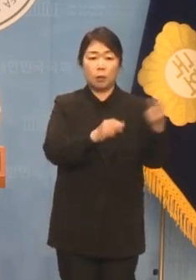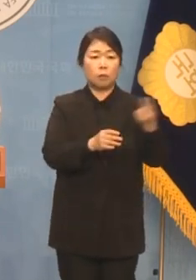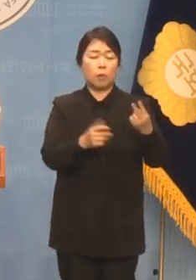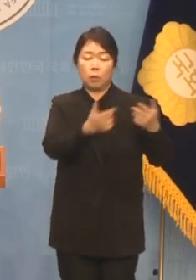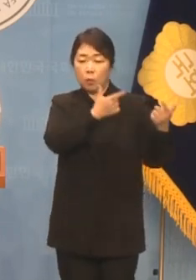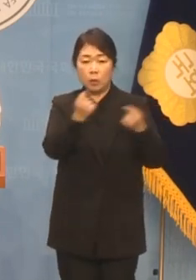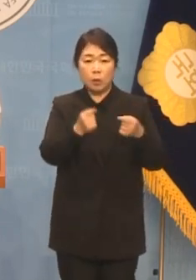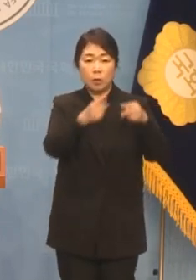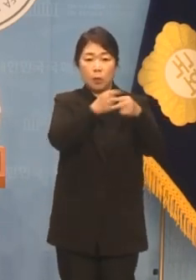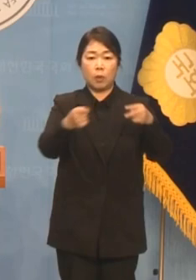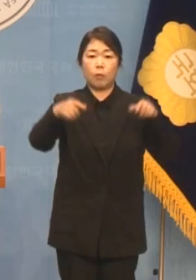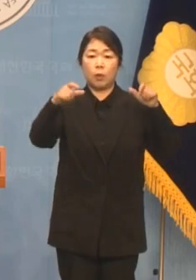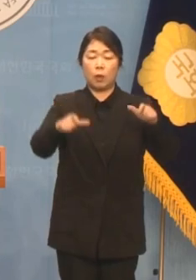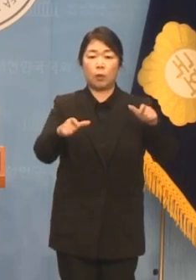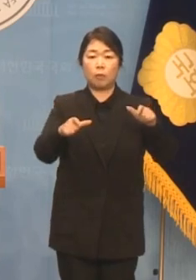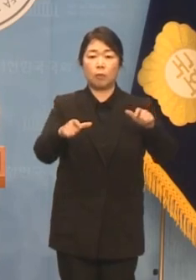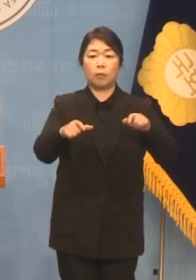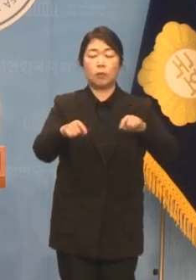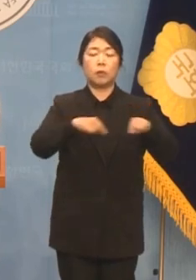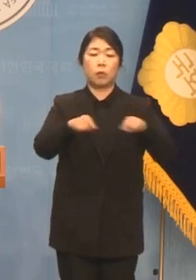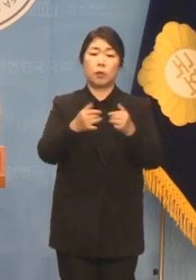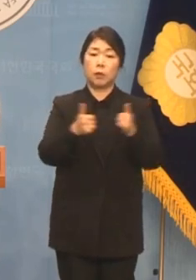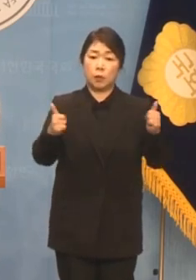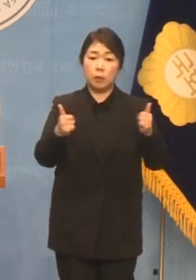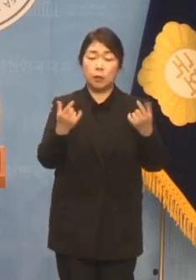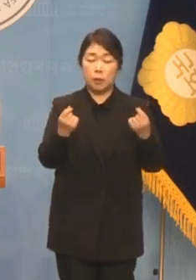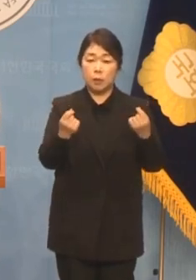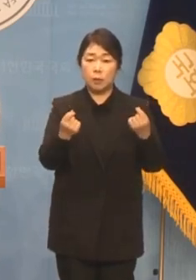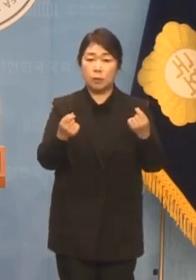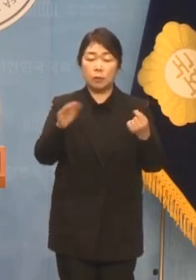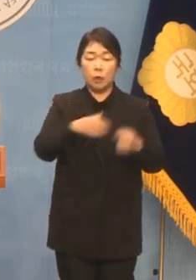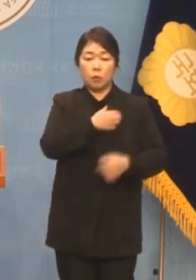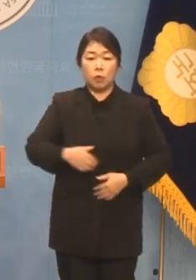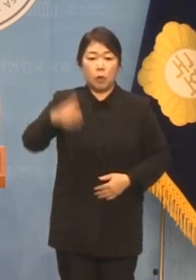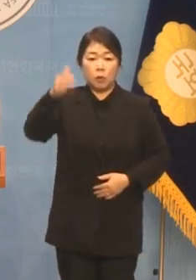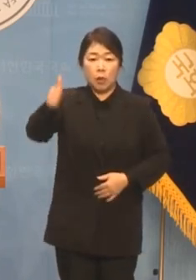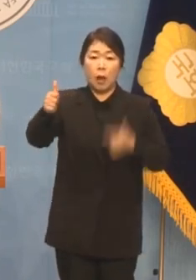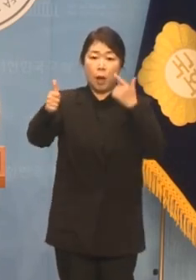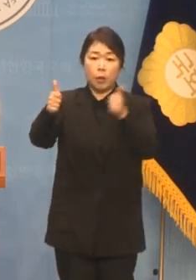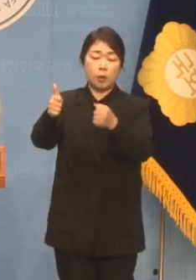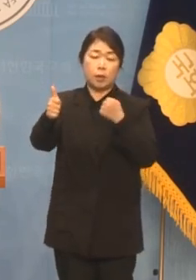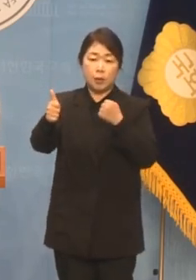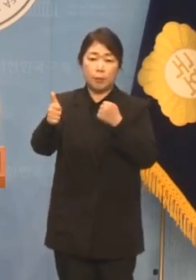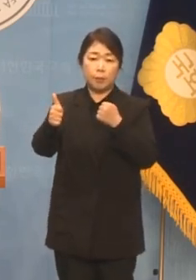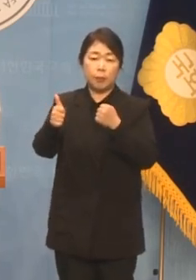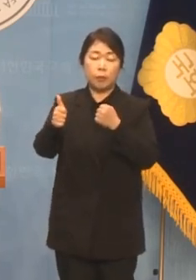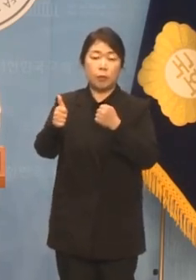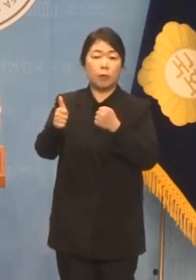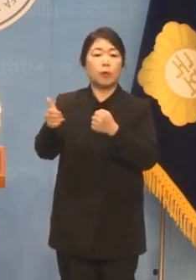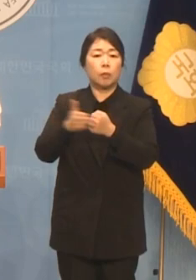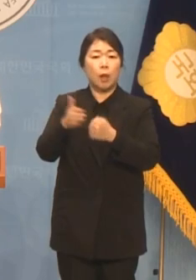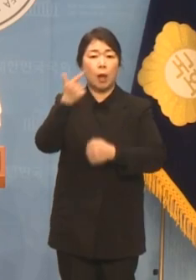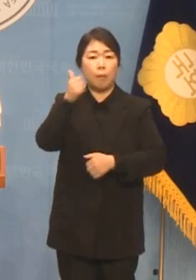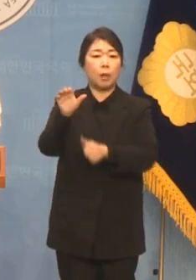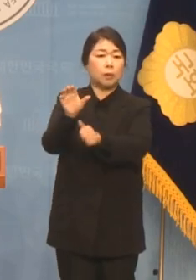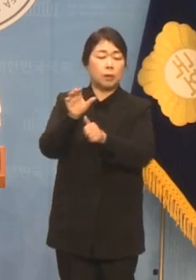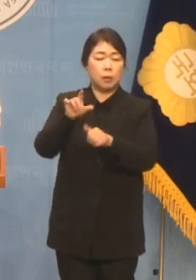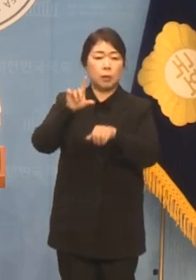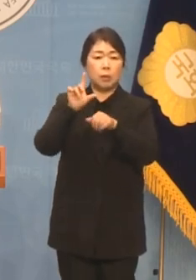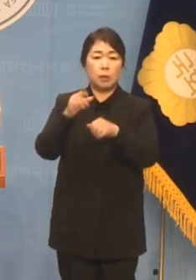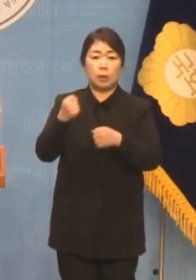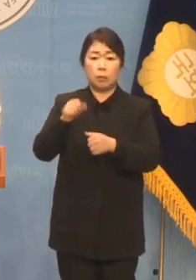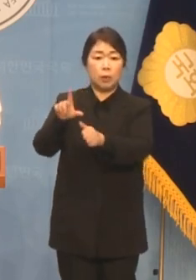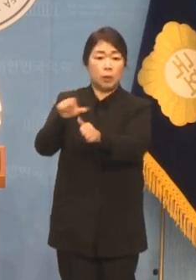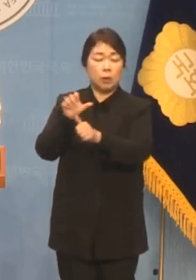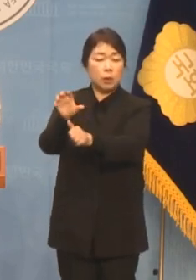서대문갑 지역의 정치인이다 누가봐도 현 구청장의 아버지의 영력 즉 아 찬스를 의심하게